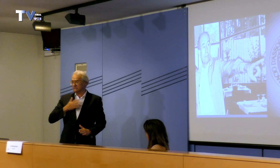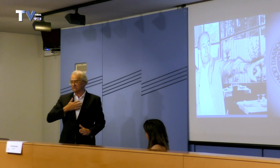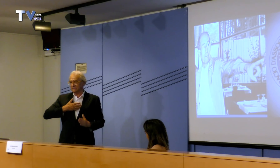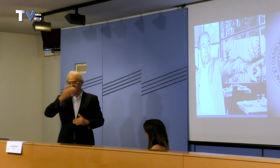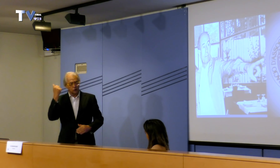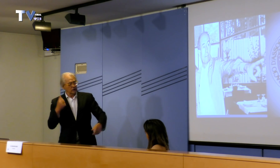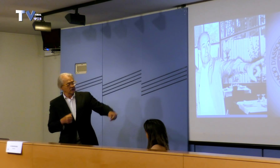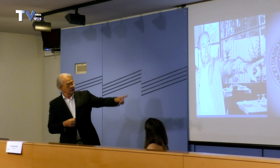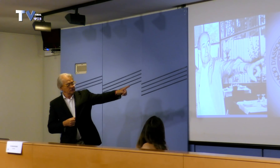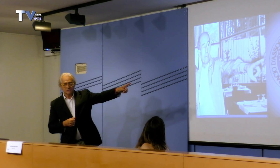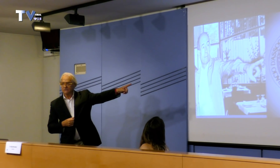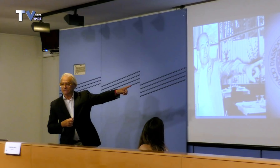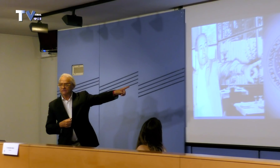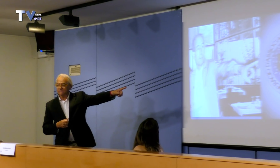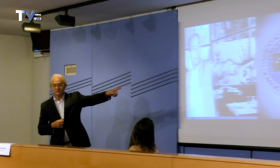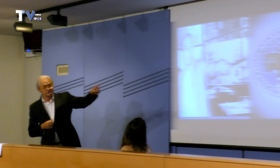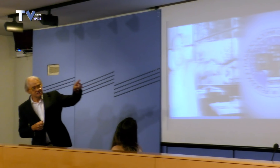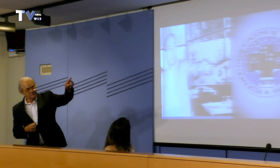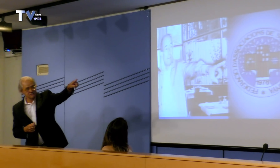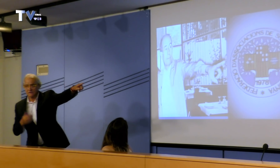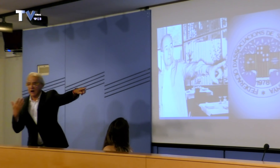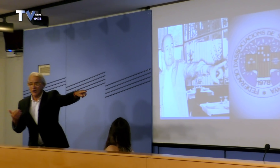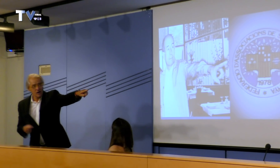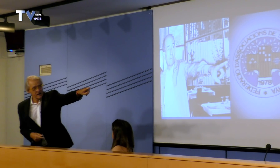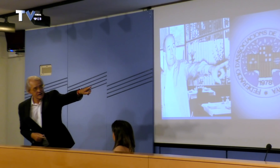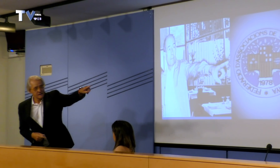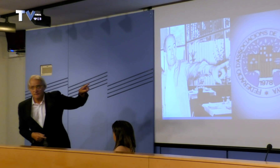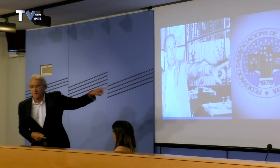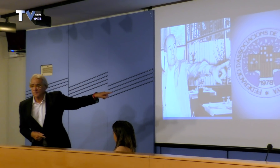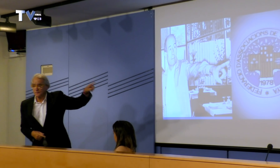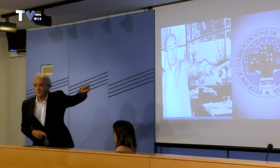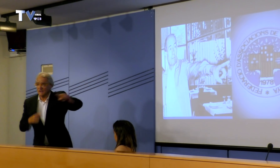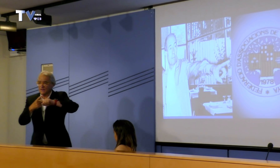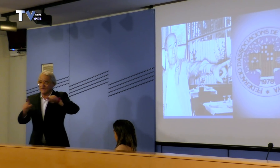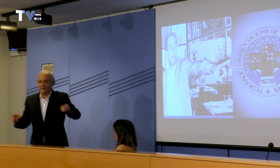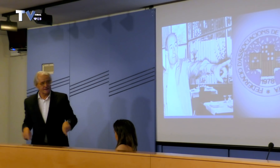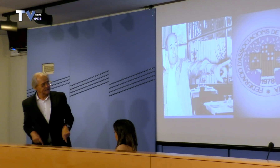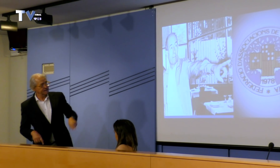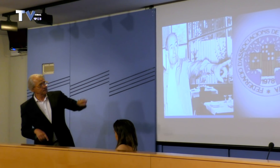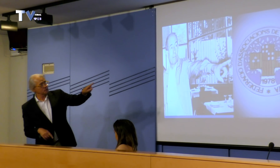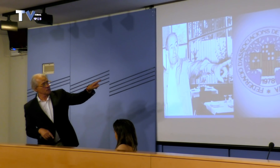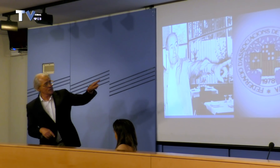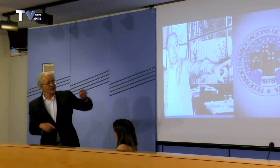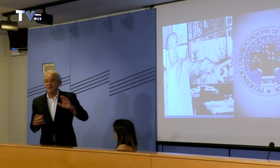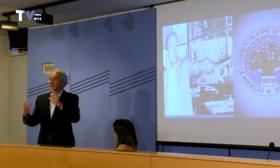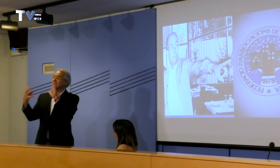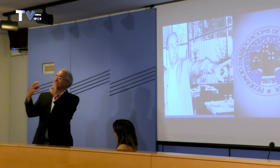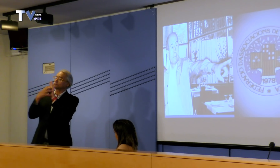l'escut antic de la federació, de com era abans, i mireu, el podeu comparar amb l'escut actual, tota la diferència,